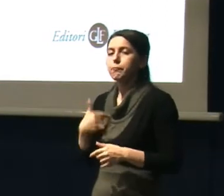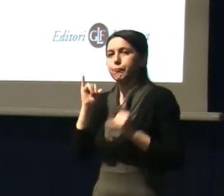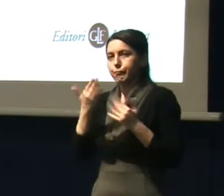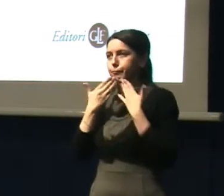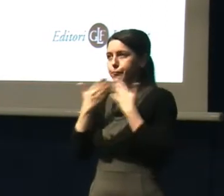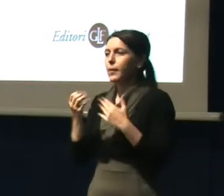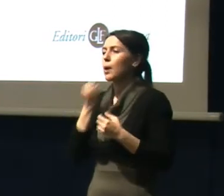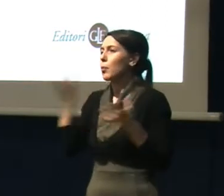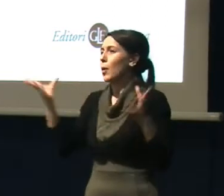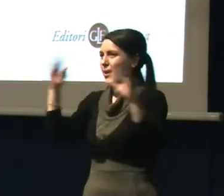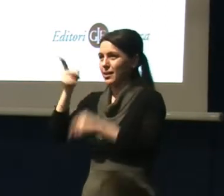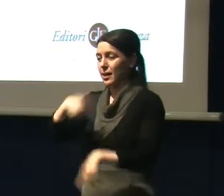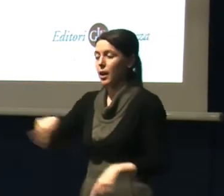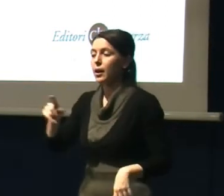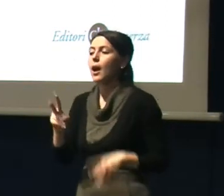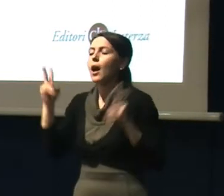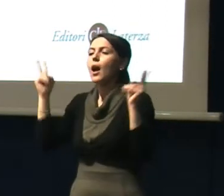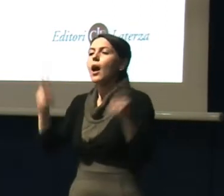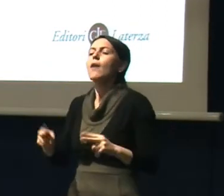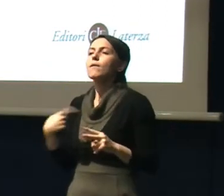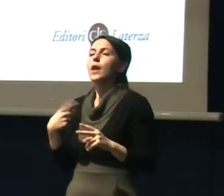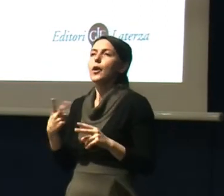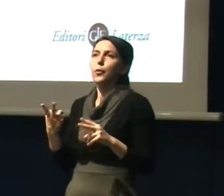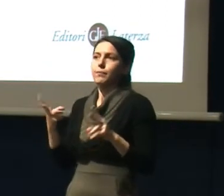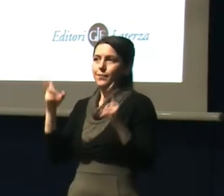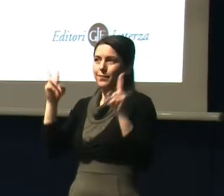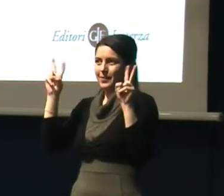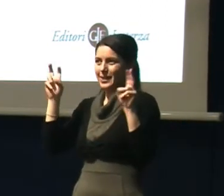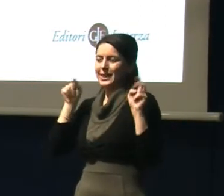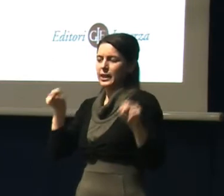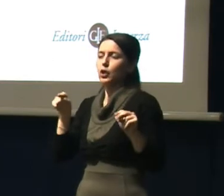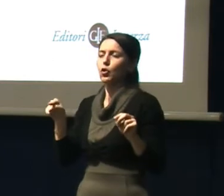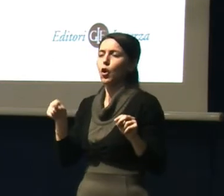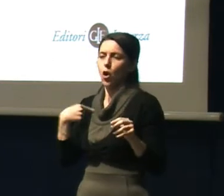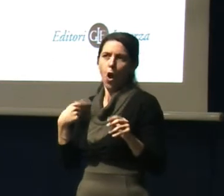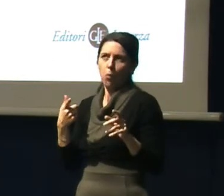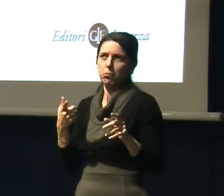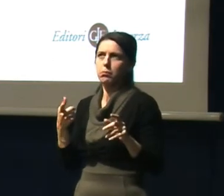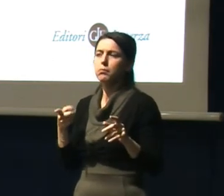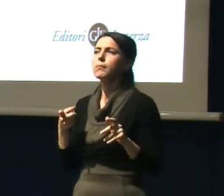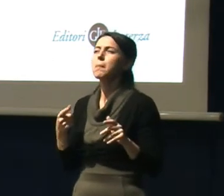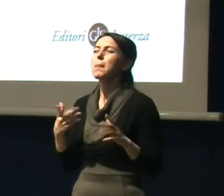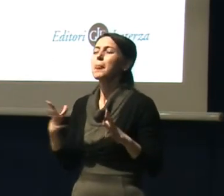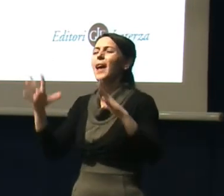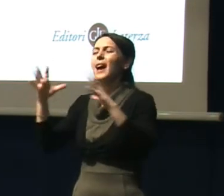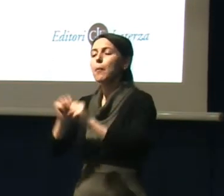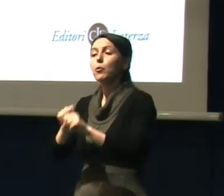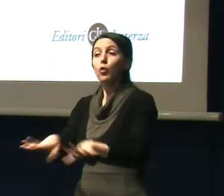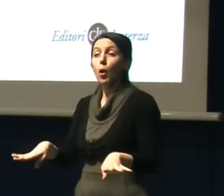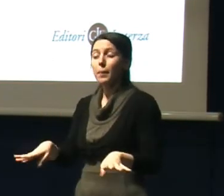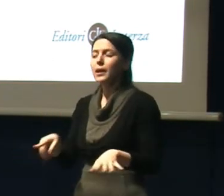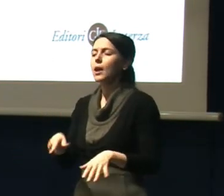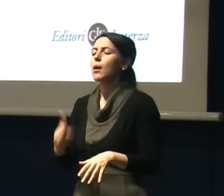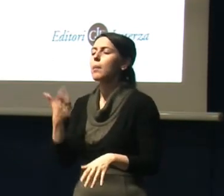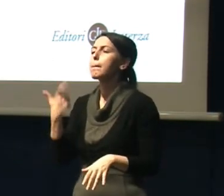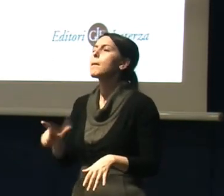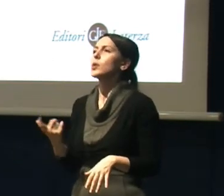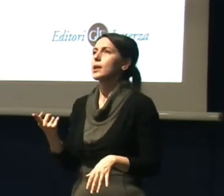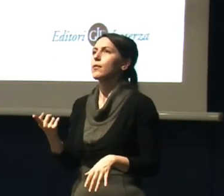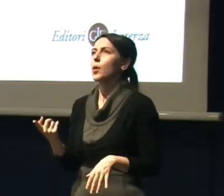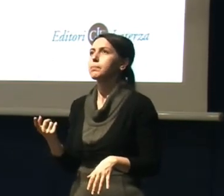ma partendo dal titolo che mi sembra il motivo per introdurre la conversazione che pur solo dei media intanto perché crepuscolo